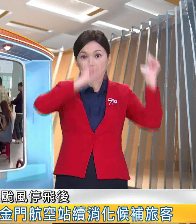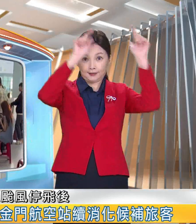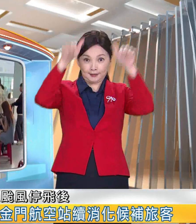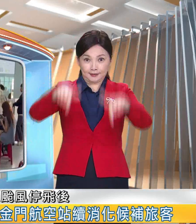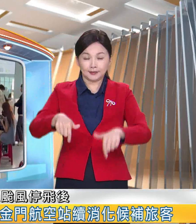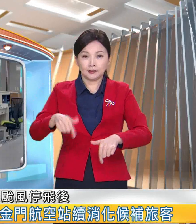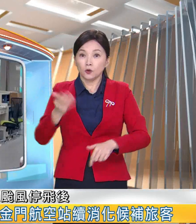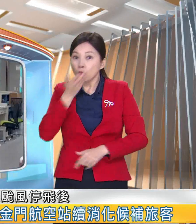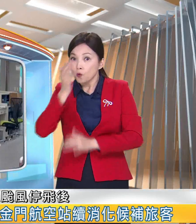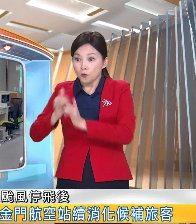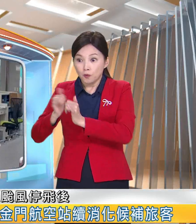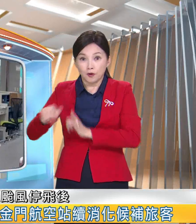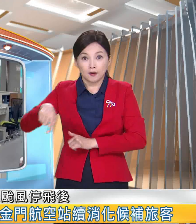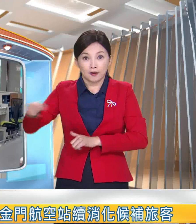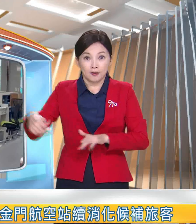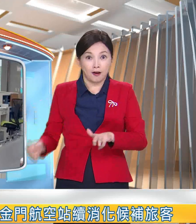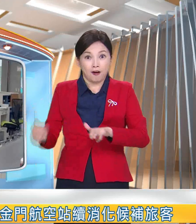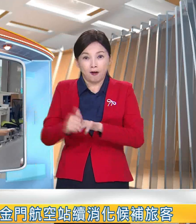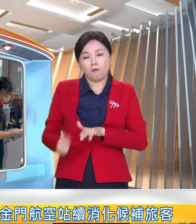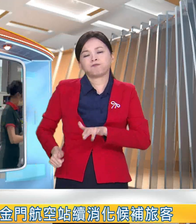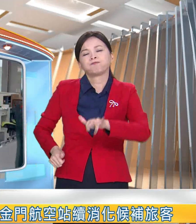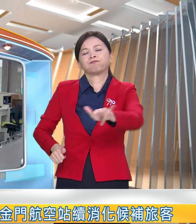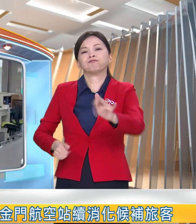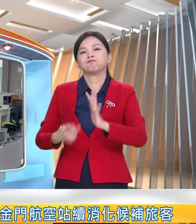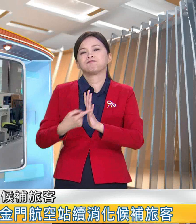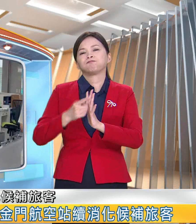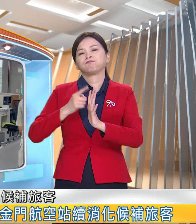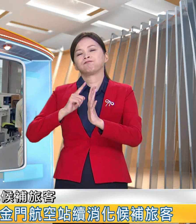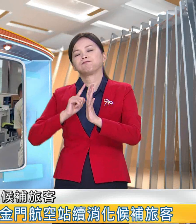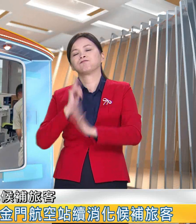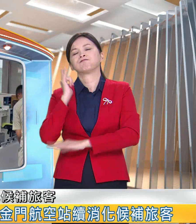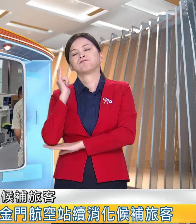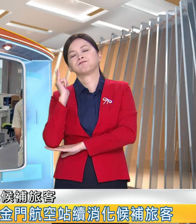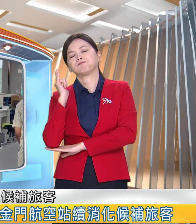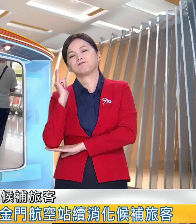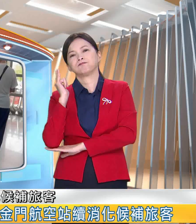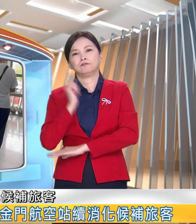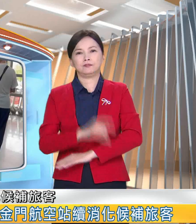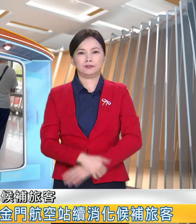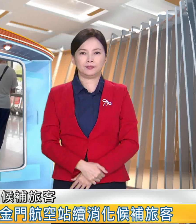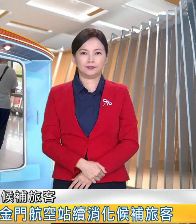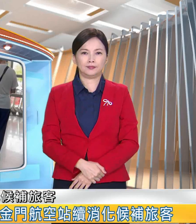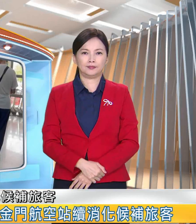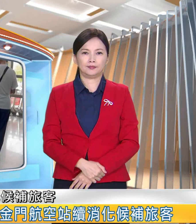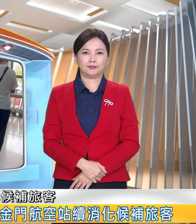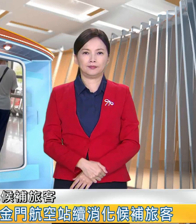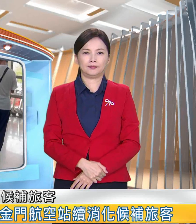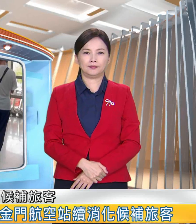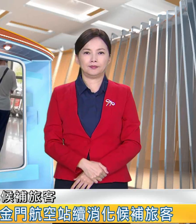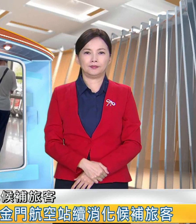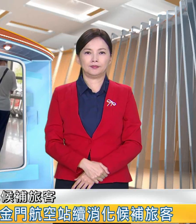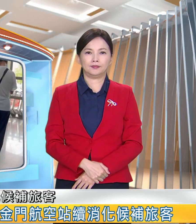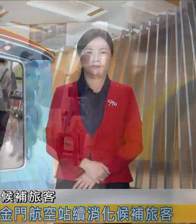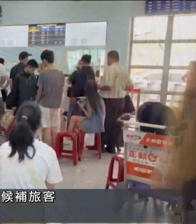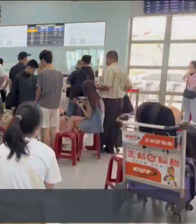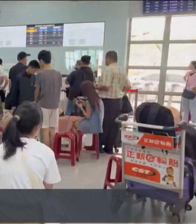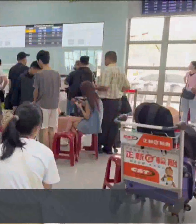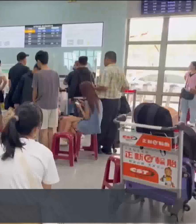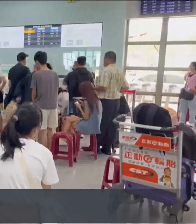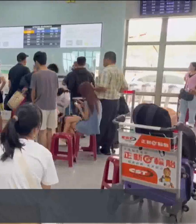后，昨天一整天也都在持续消化候补的旅客。 金门航空站一